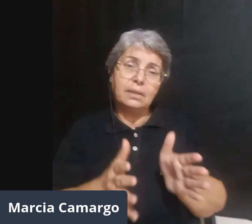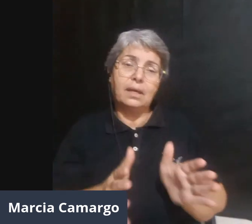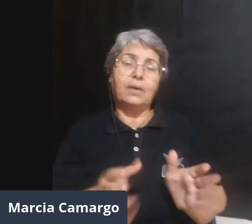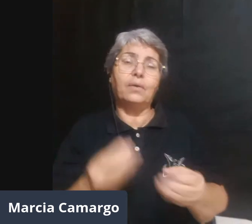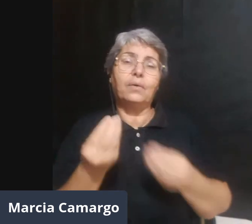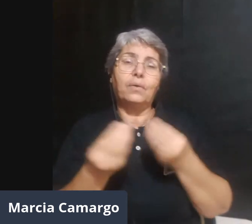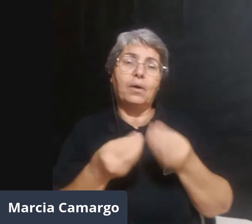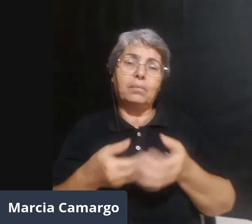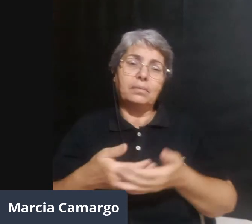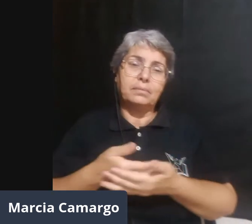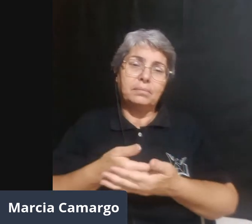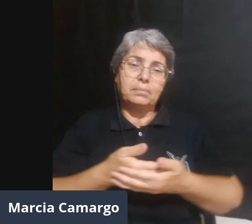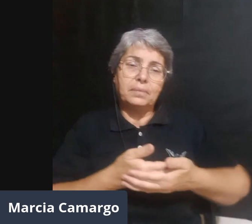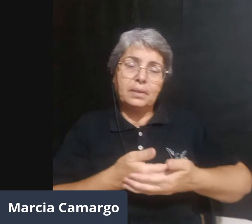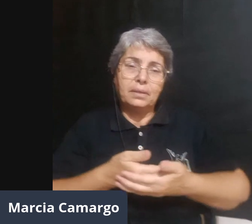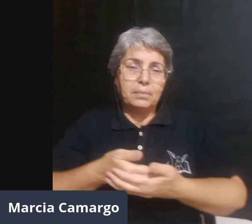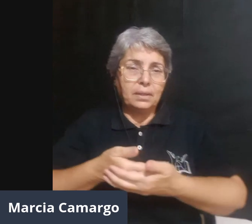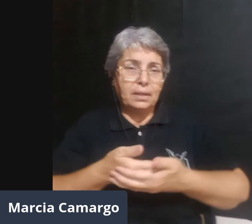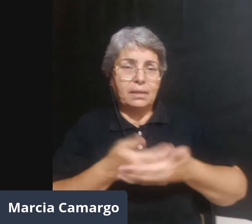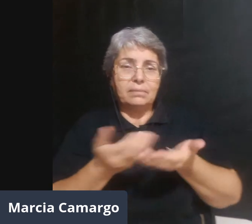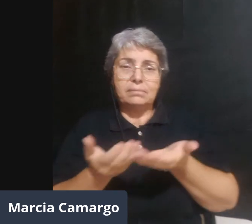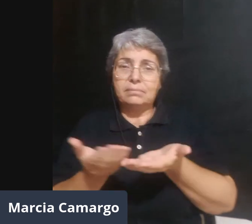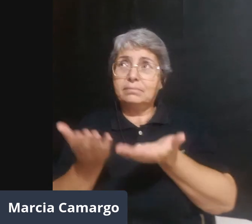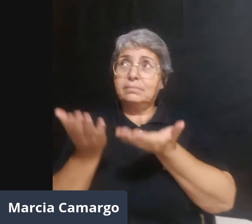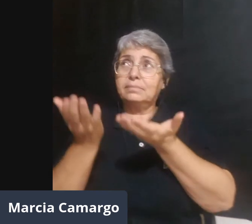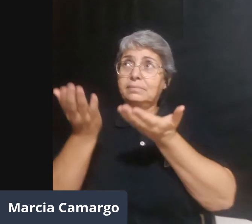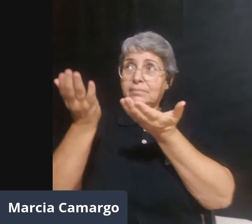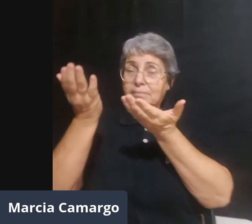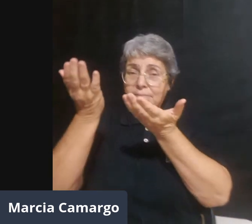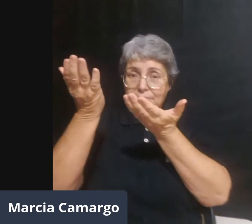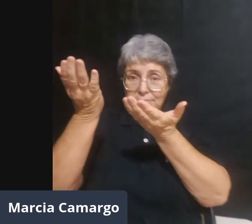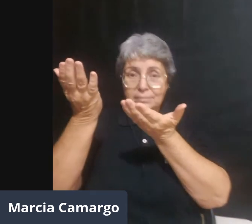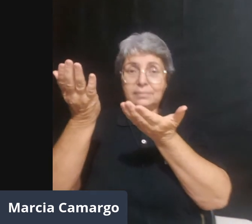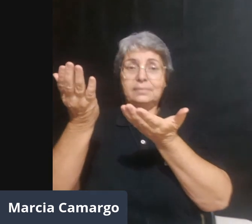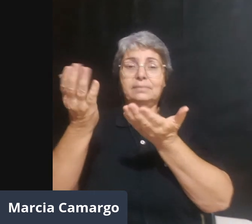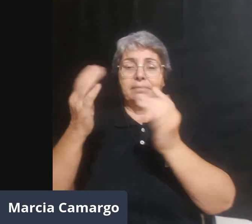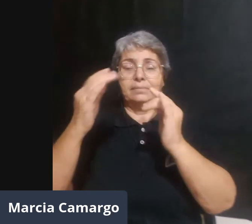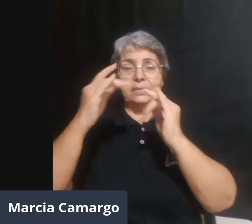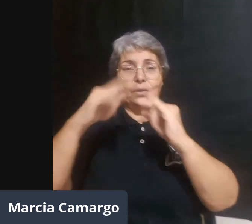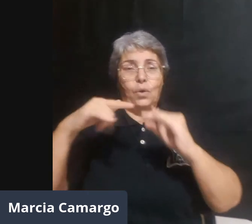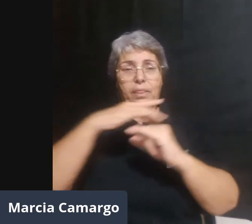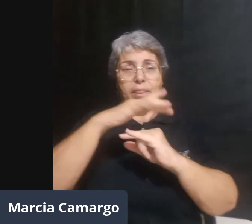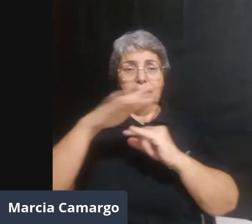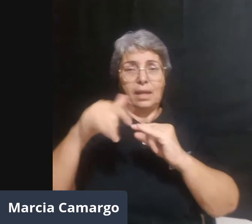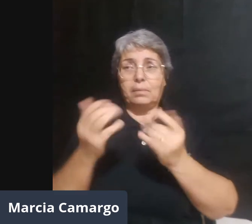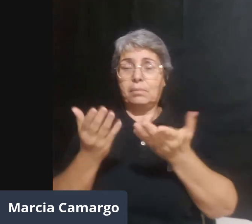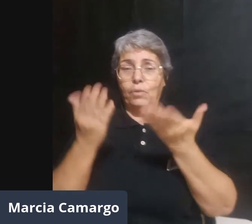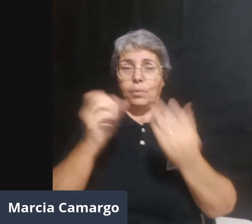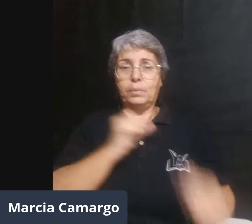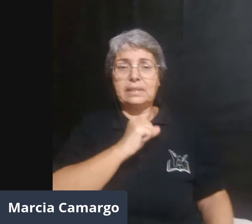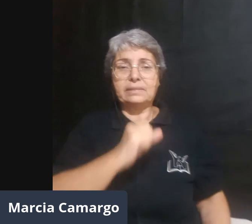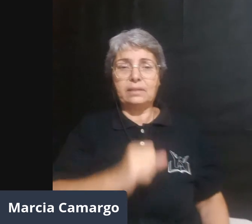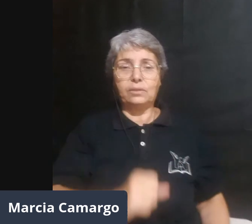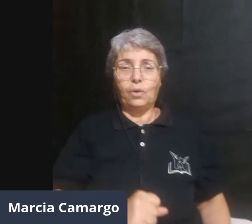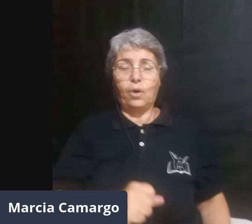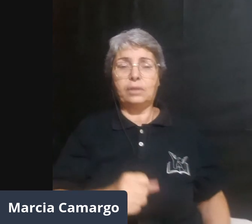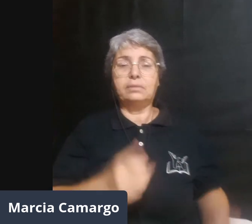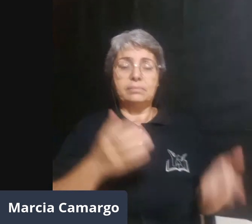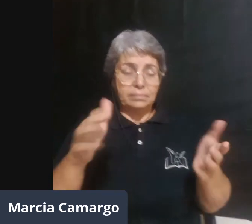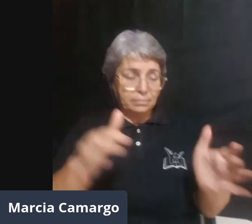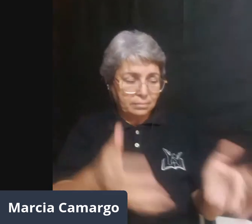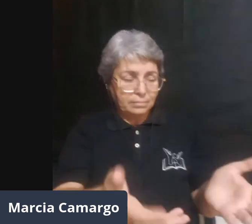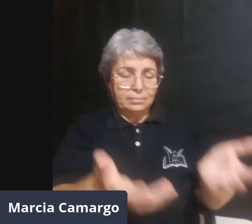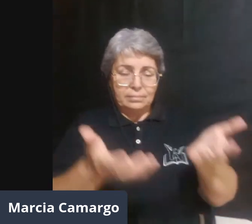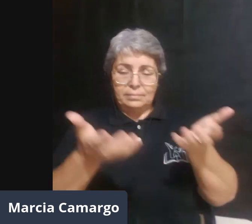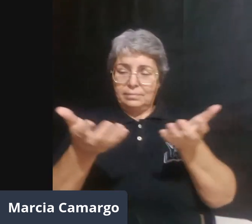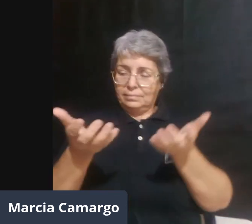pobre, trazido ao templo para ser apresentado ao sacerdote. Ele pegou o bebê, como de costume,